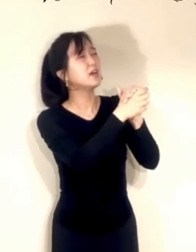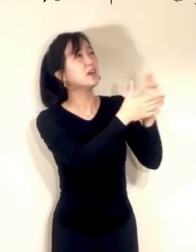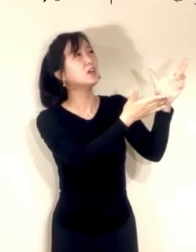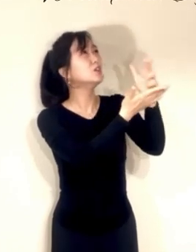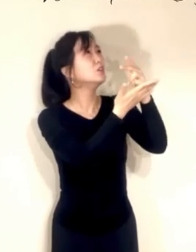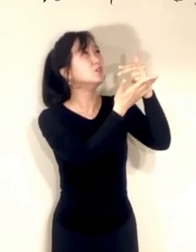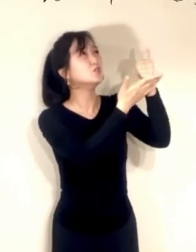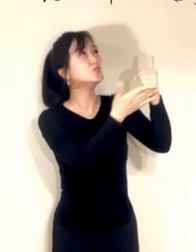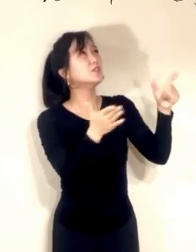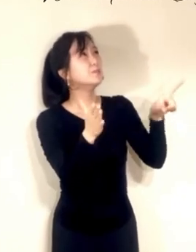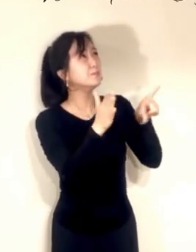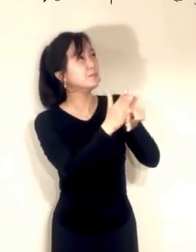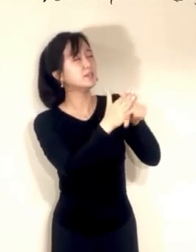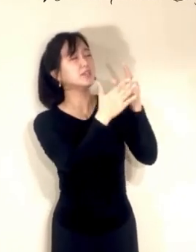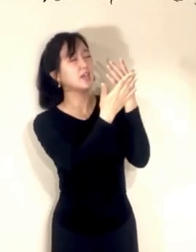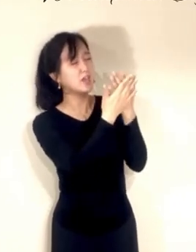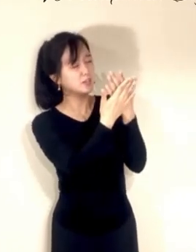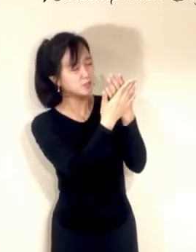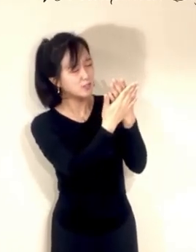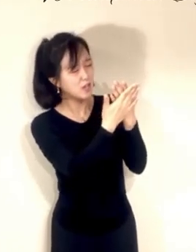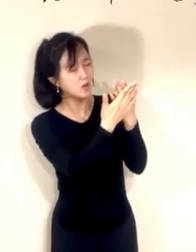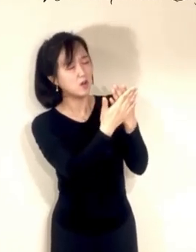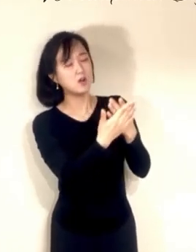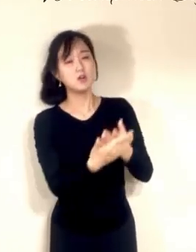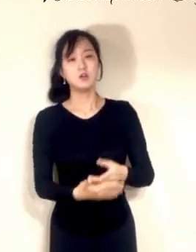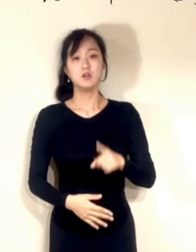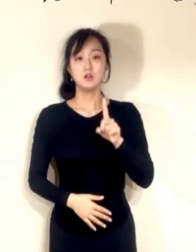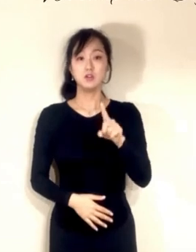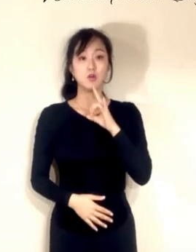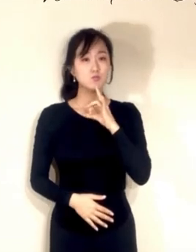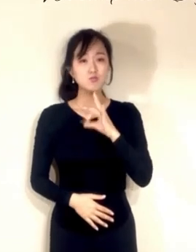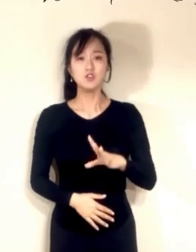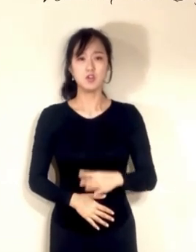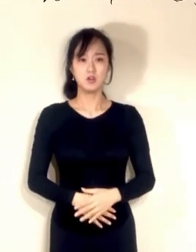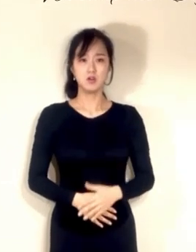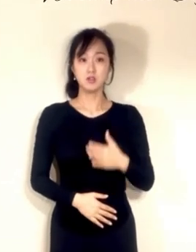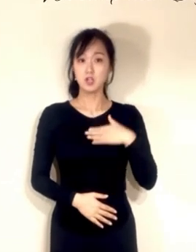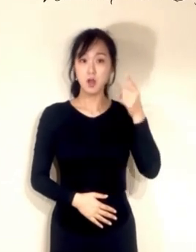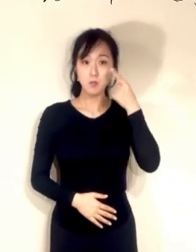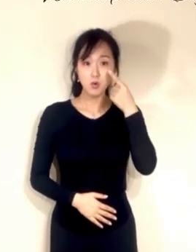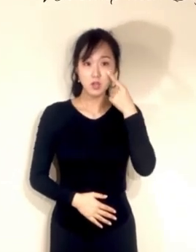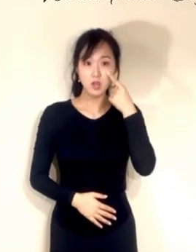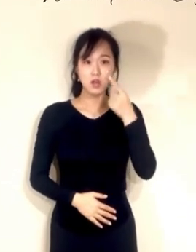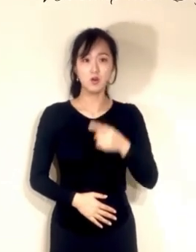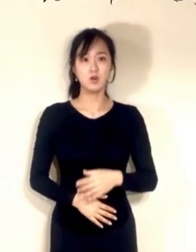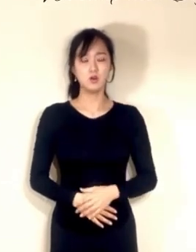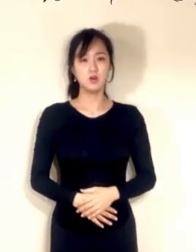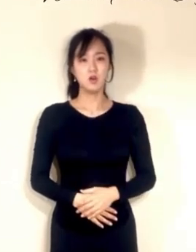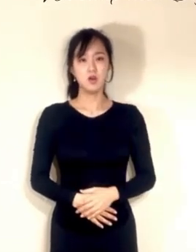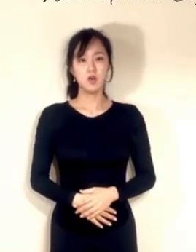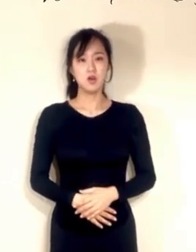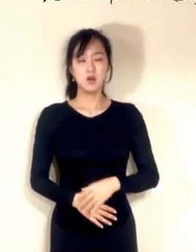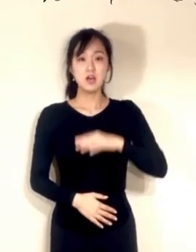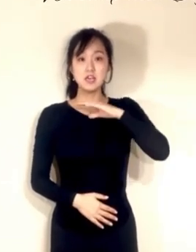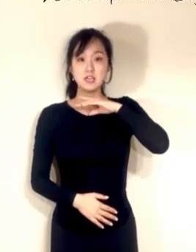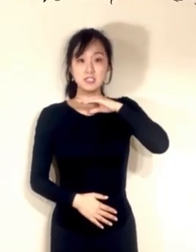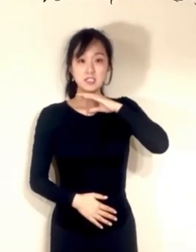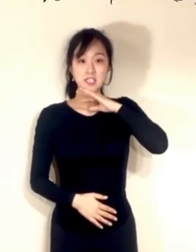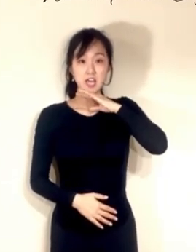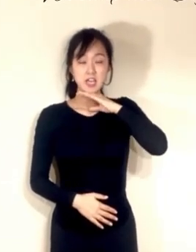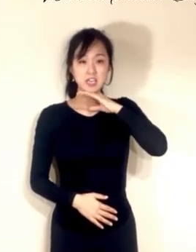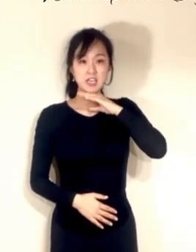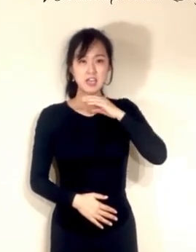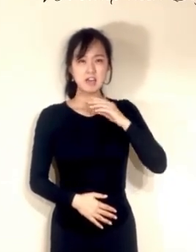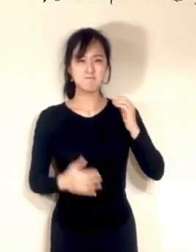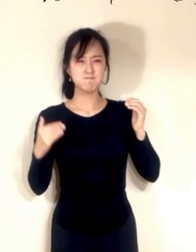자녀가 예수님 믿을 수 있게 해주세요. 이거 하나입니다. 제가 보니까요, 자녀가